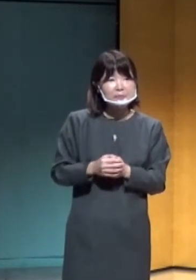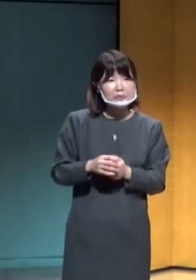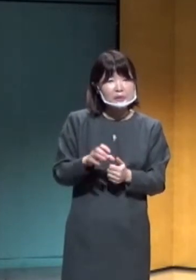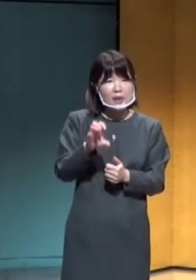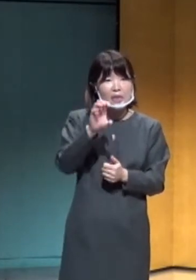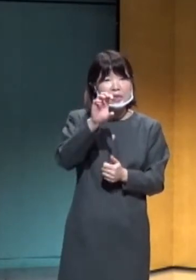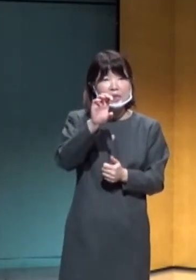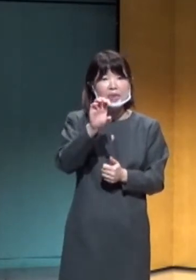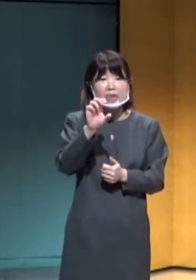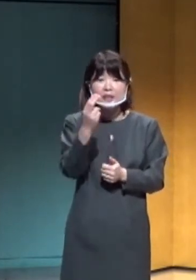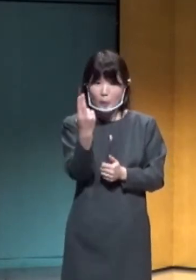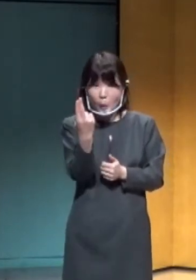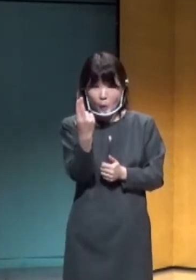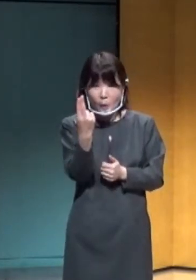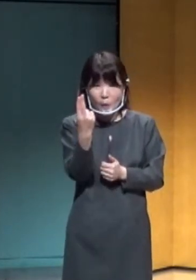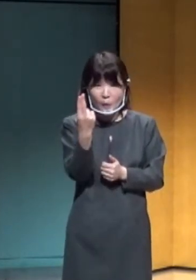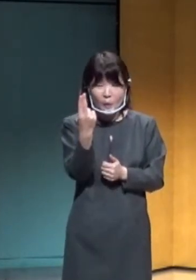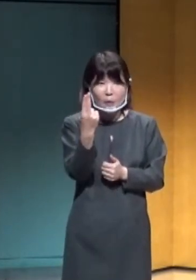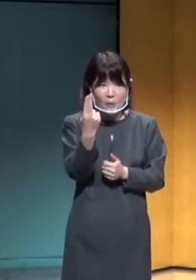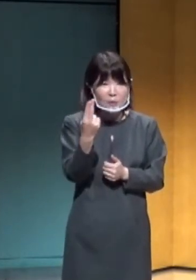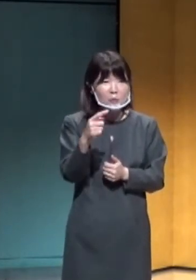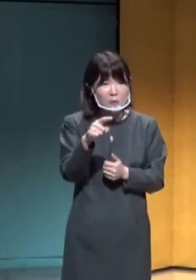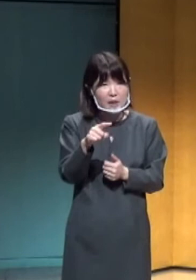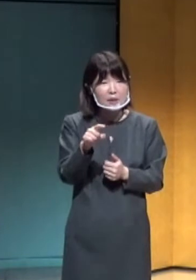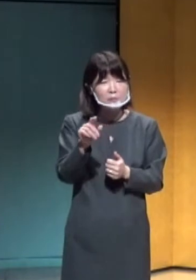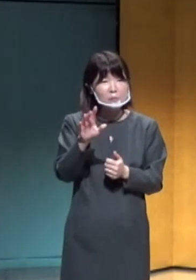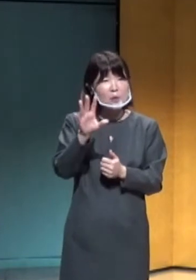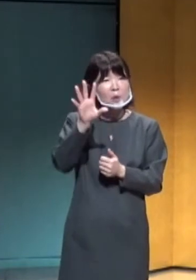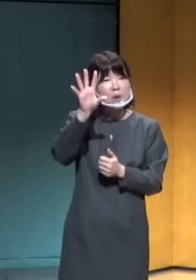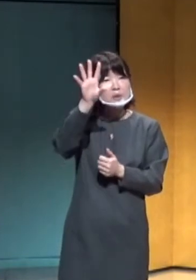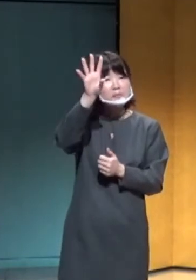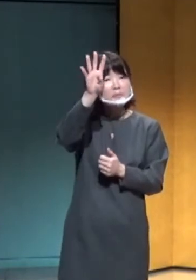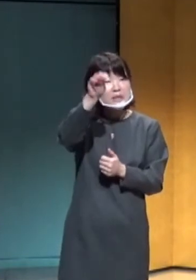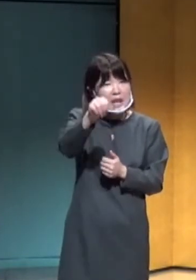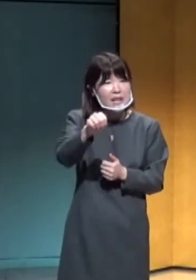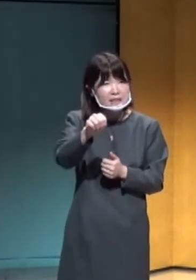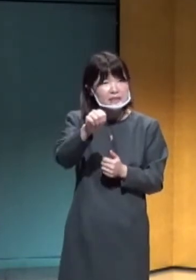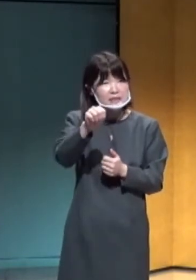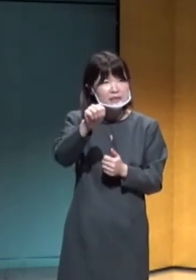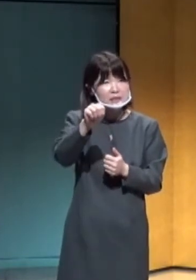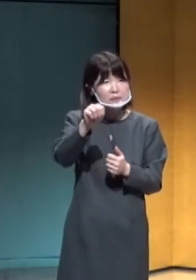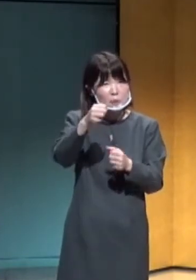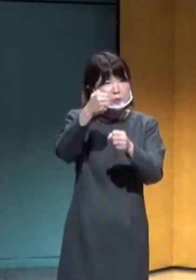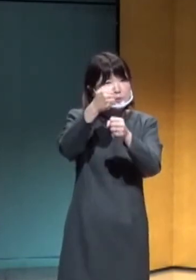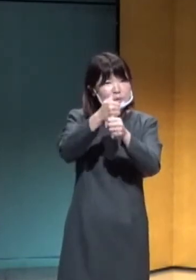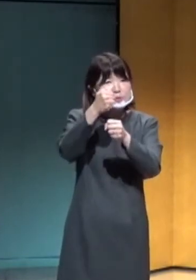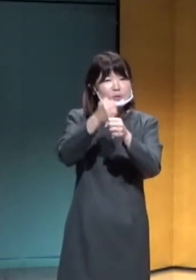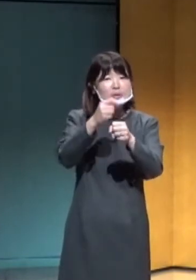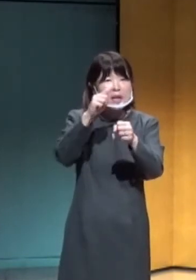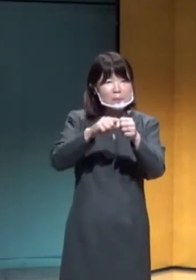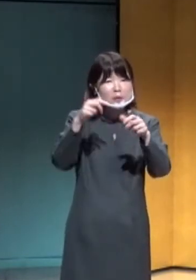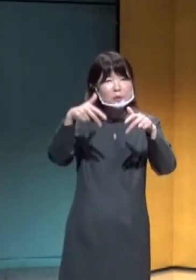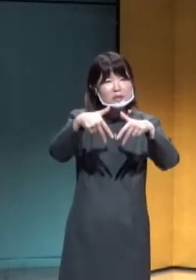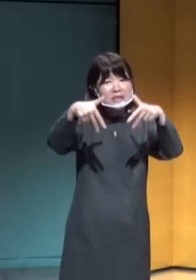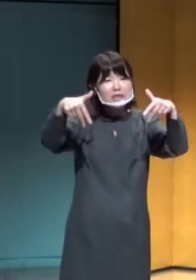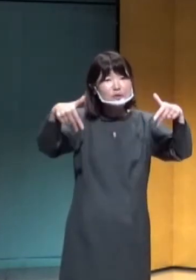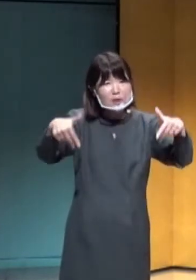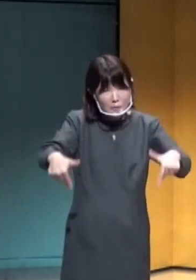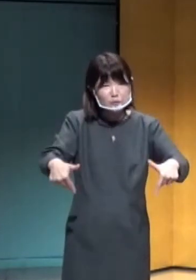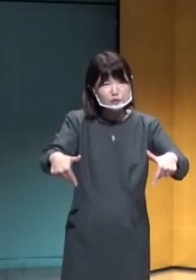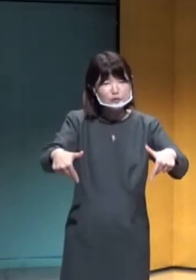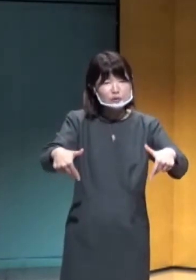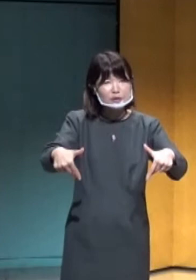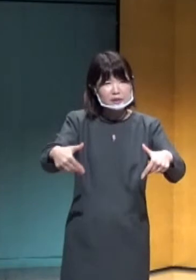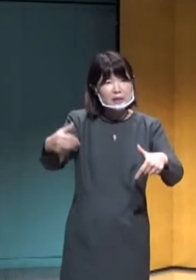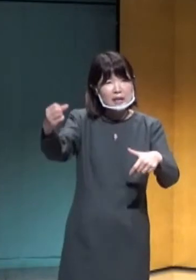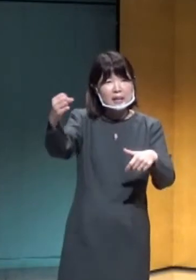り、未来に備えるために生み出された暦のシステムというふうに言われております。それによ